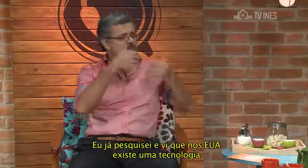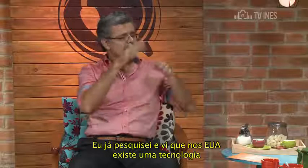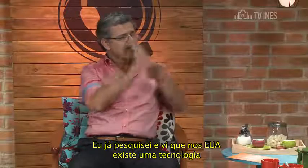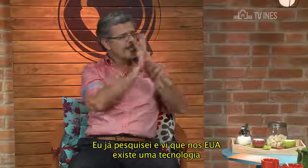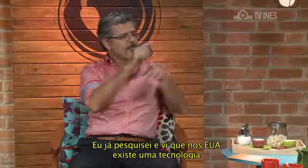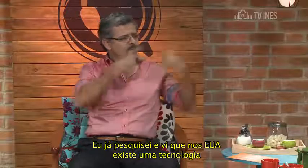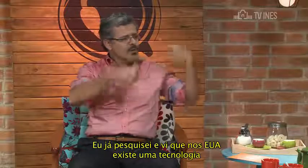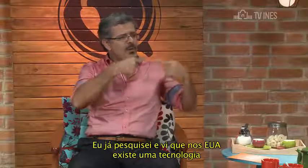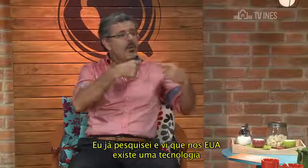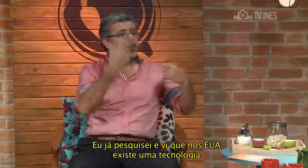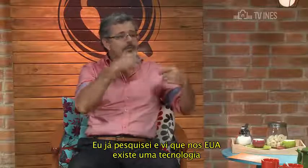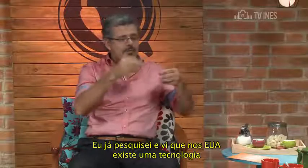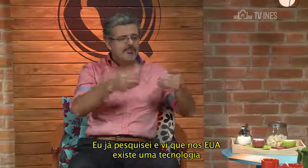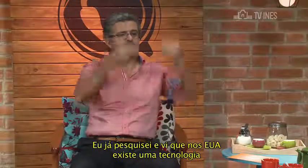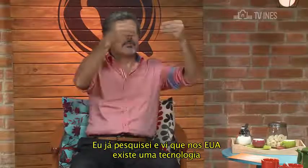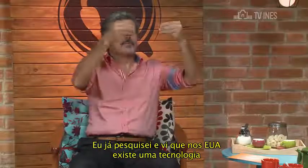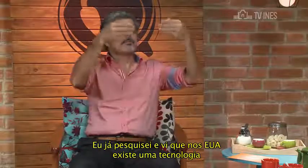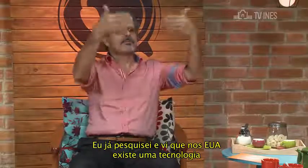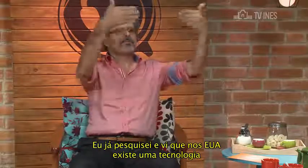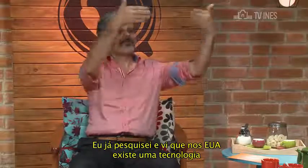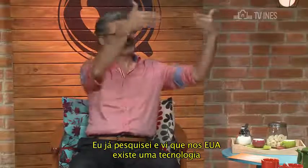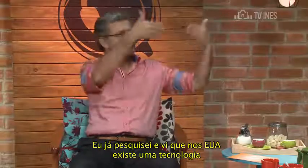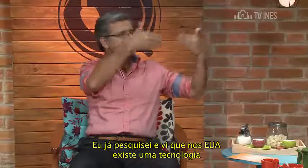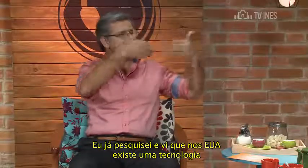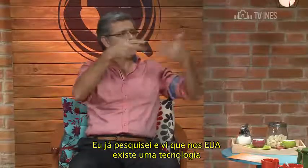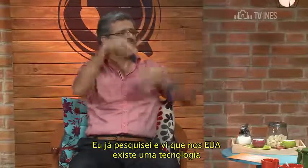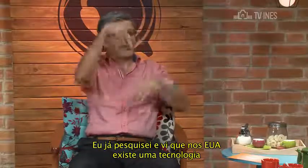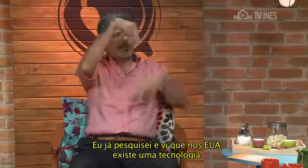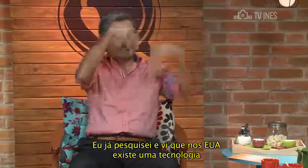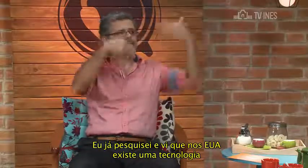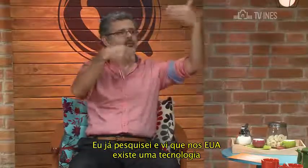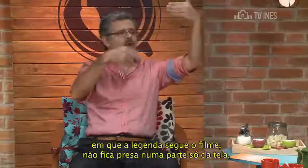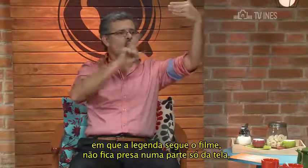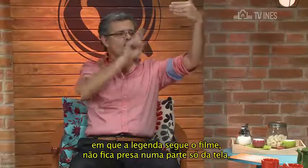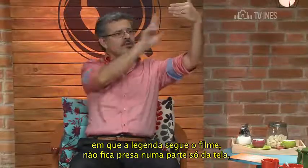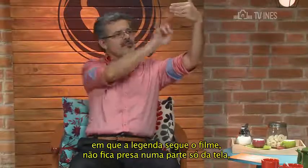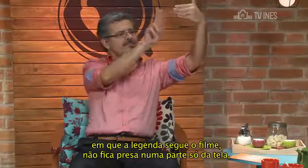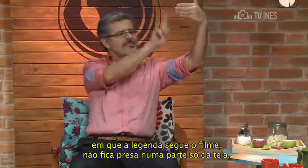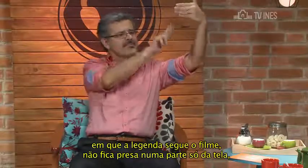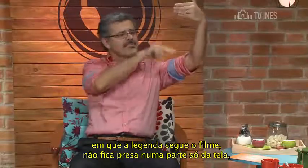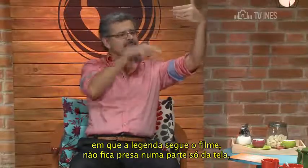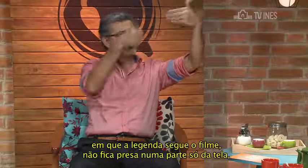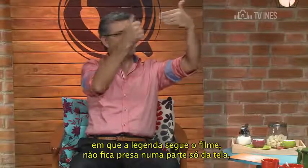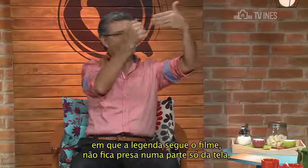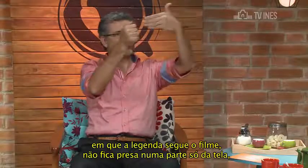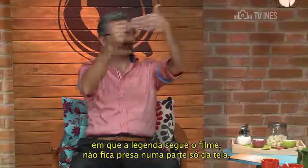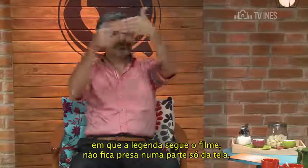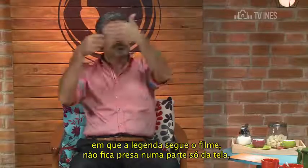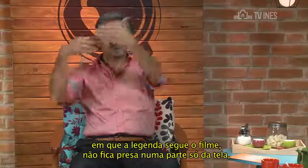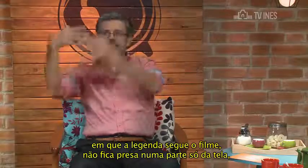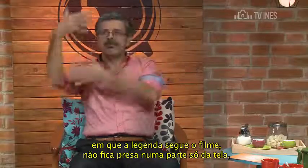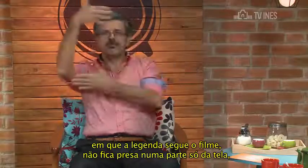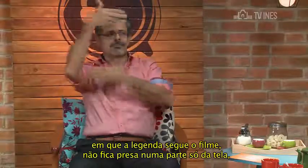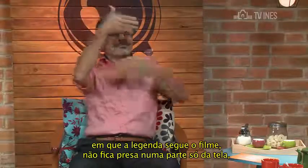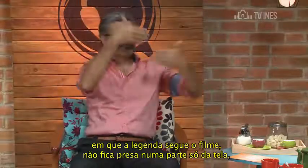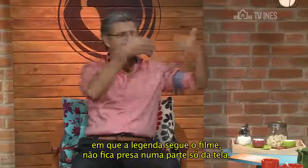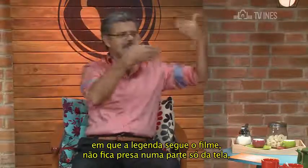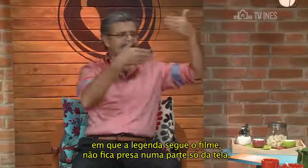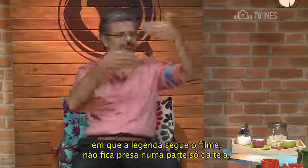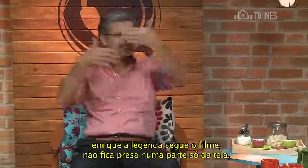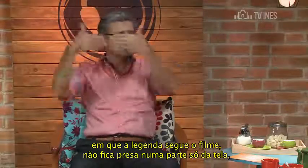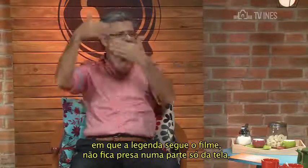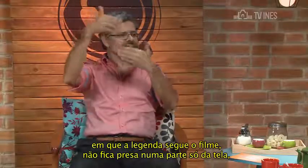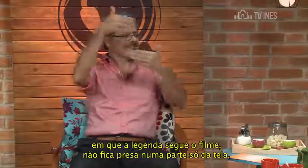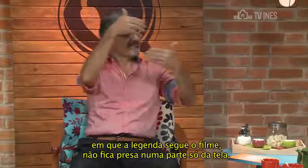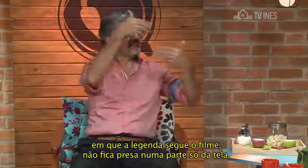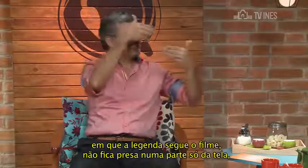Eu já pesquisei e vi que nos Estados Unidos existe uma tecnologia em que a legenda segue o filme. Ela não fica